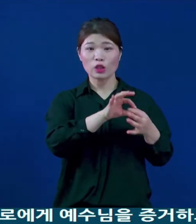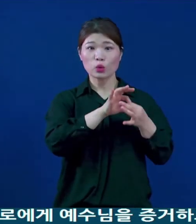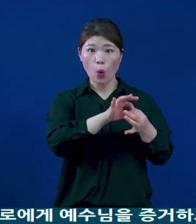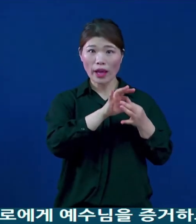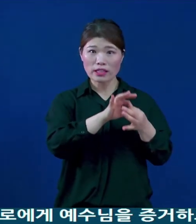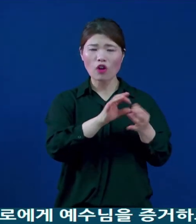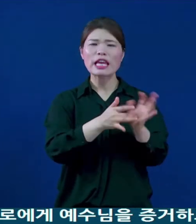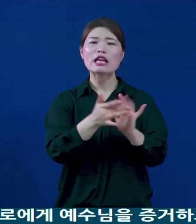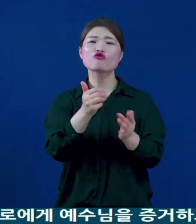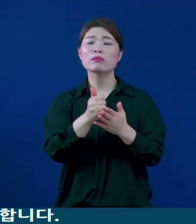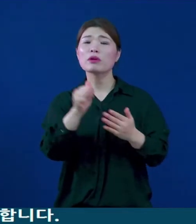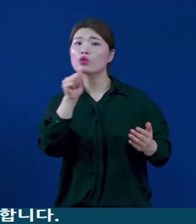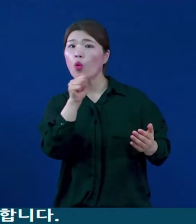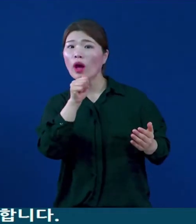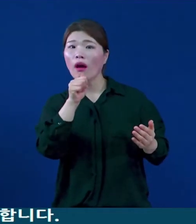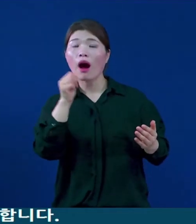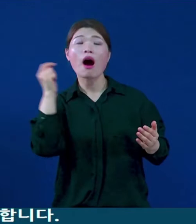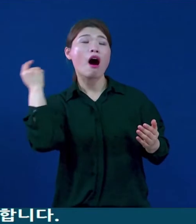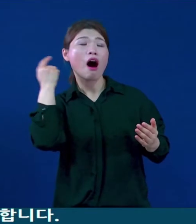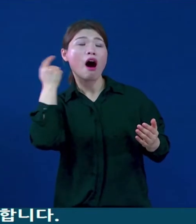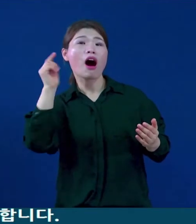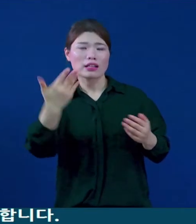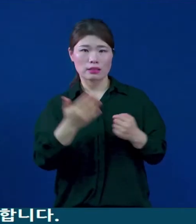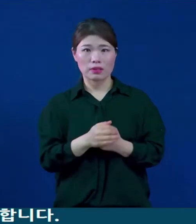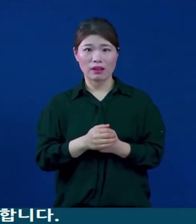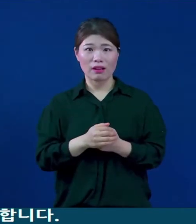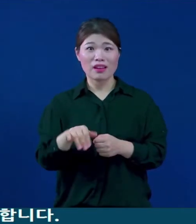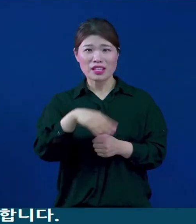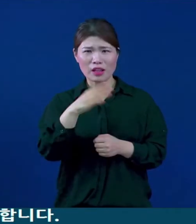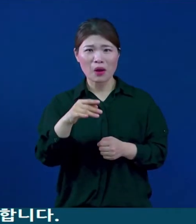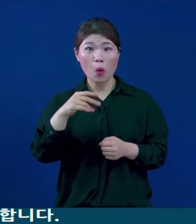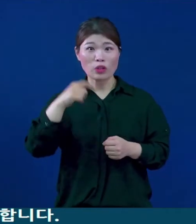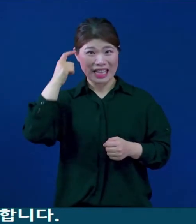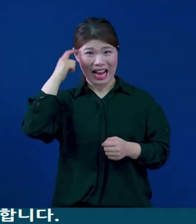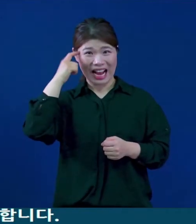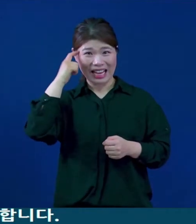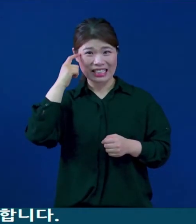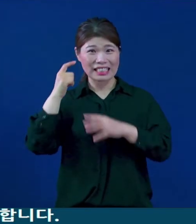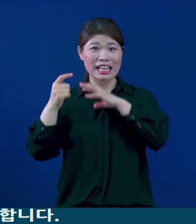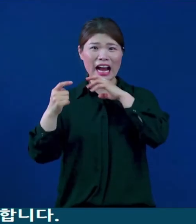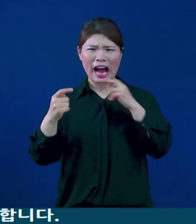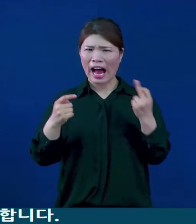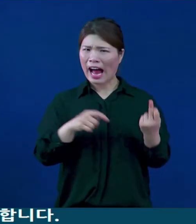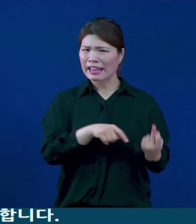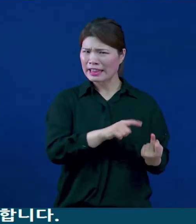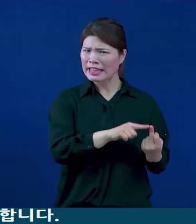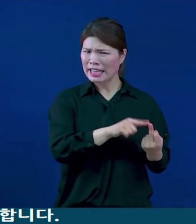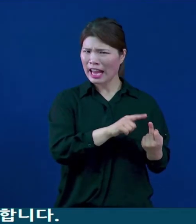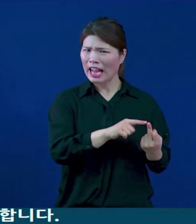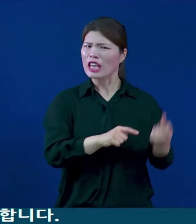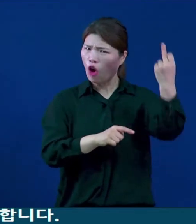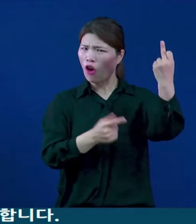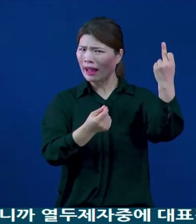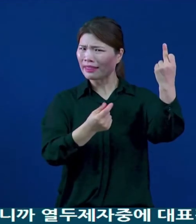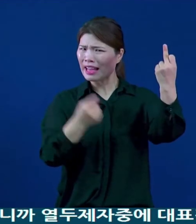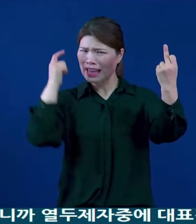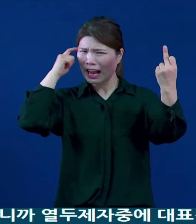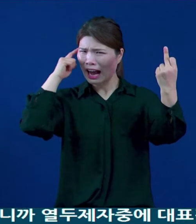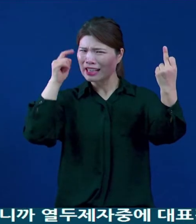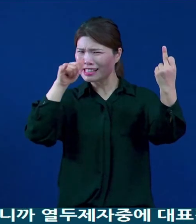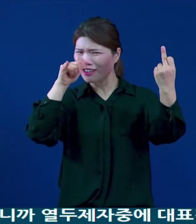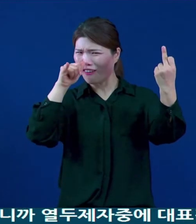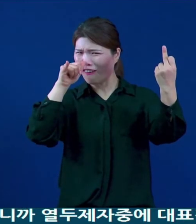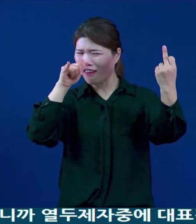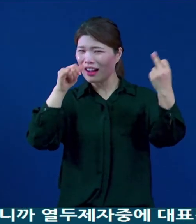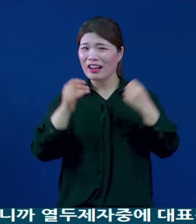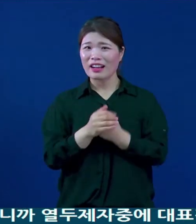겁니다. 우리는 언뜻 안드레가 형이고 베드로가 동생이다 이렇게 생각하는 분들이 많은 것 같아요. 또 거꾸로도 생각하는 분들이